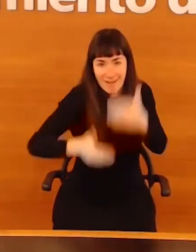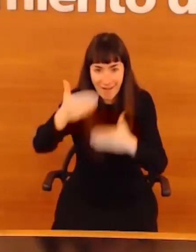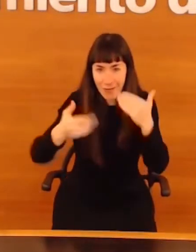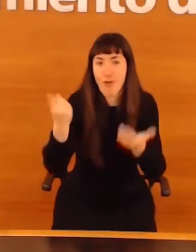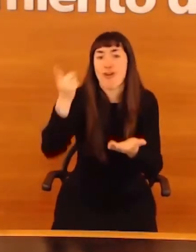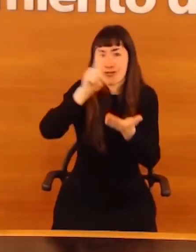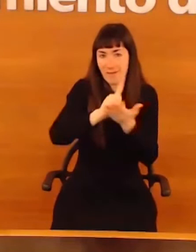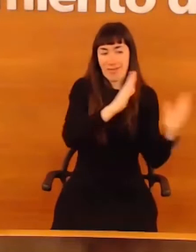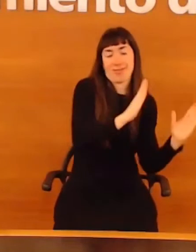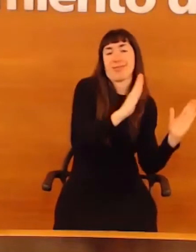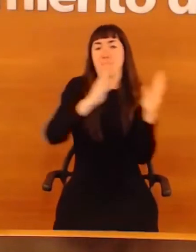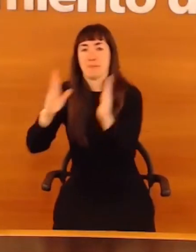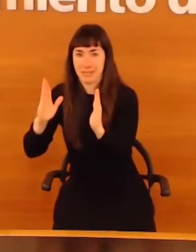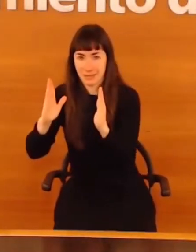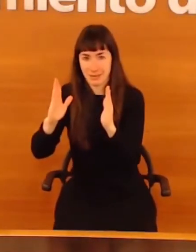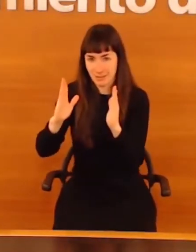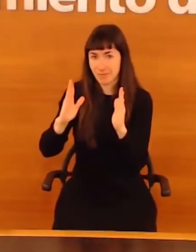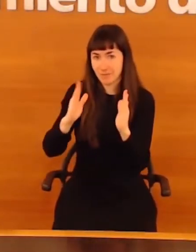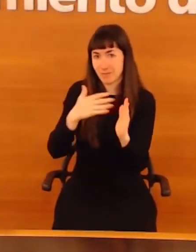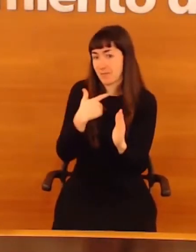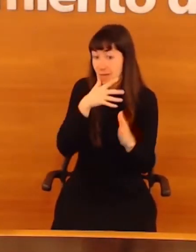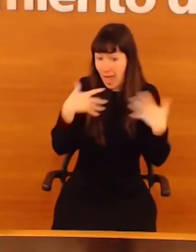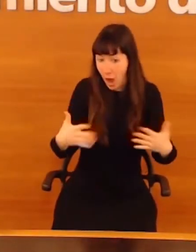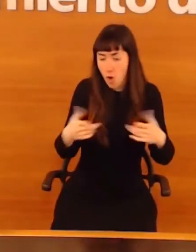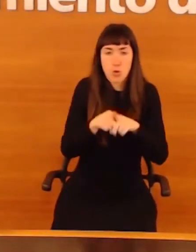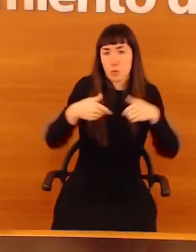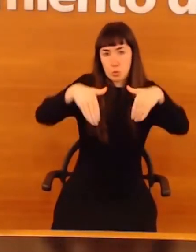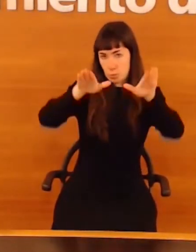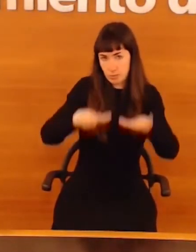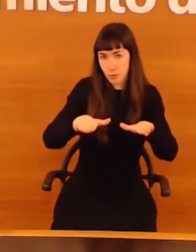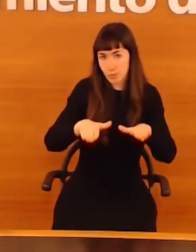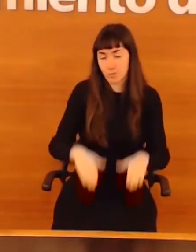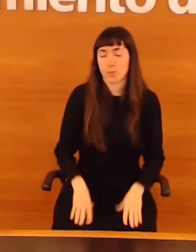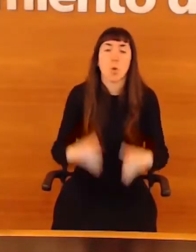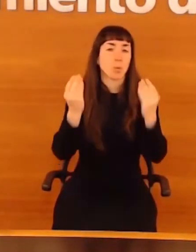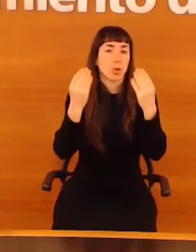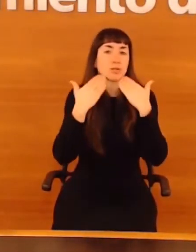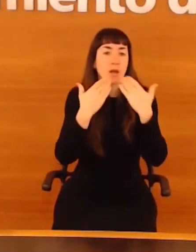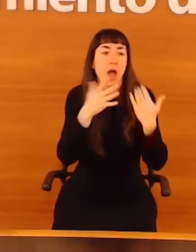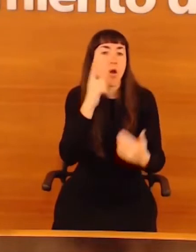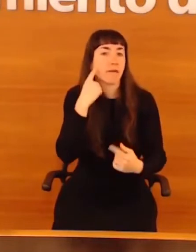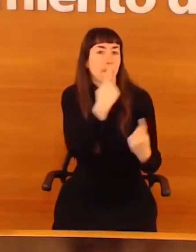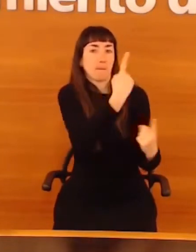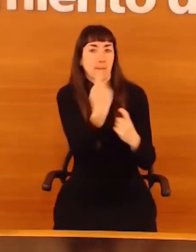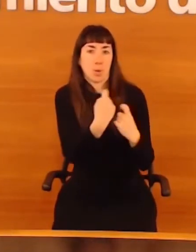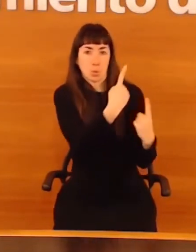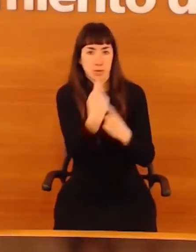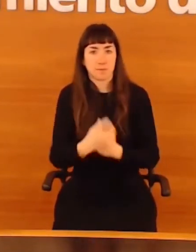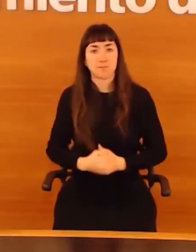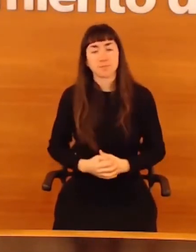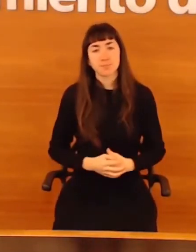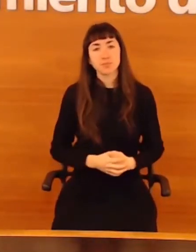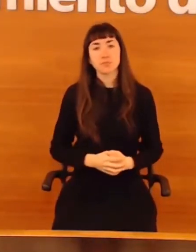en su caso, las prórrogas del mismo, si hubiera lugar para ellas. Muchísimas gracias. Estoy a disposición de vuestras preguntas.